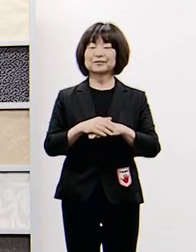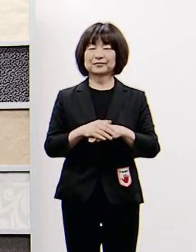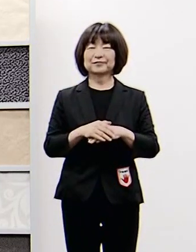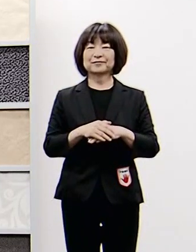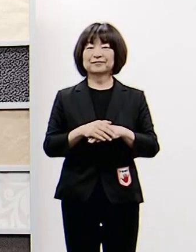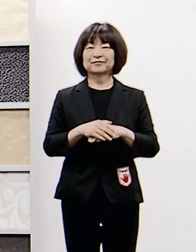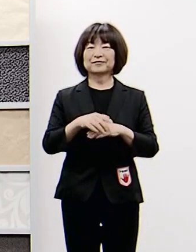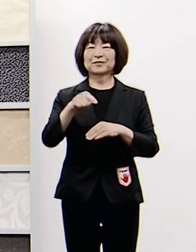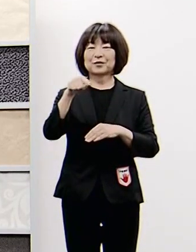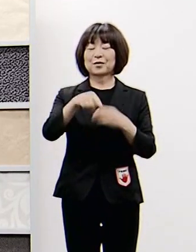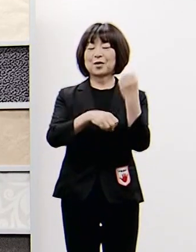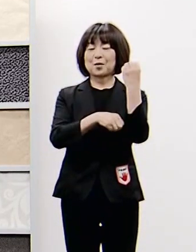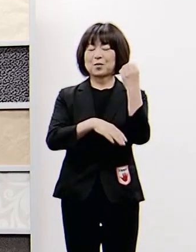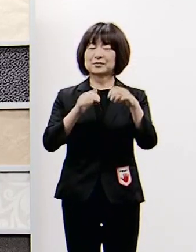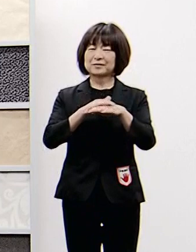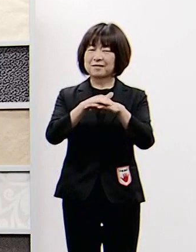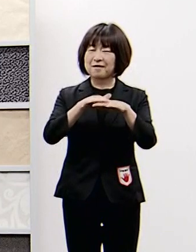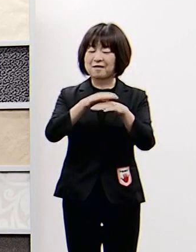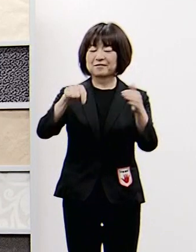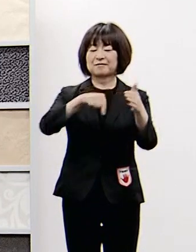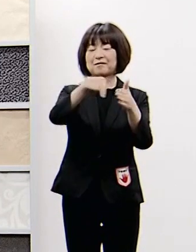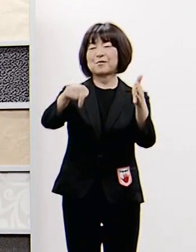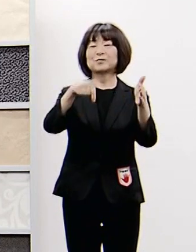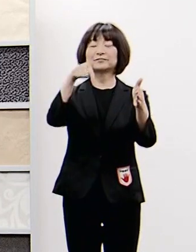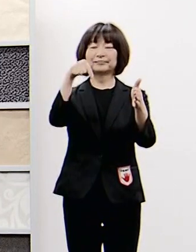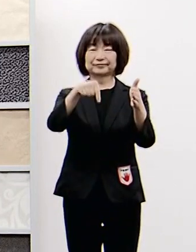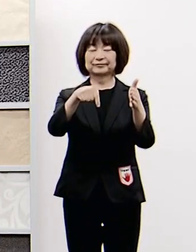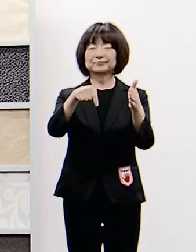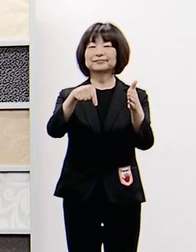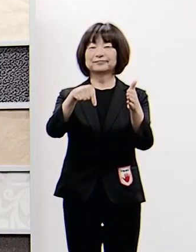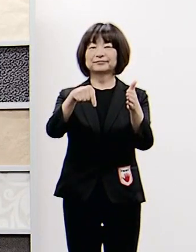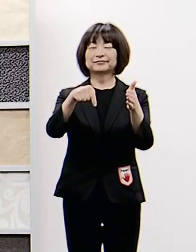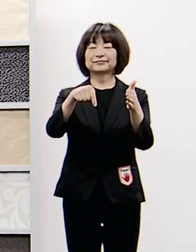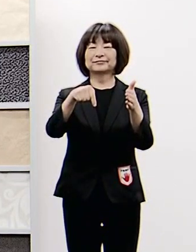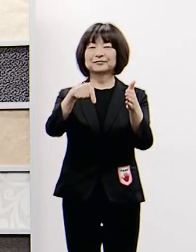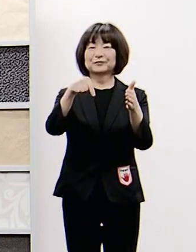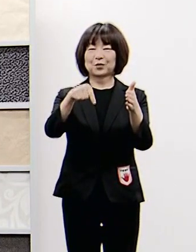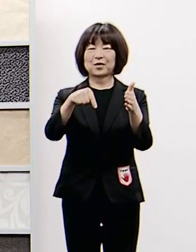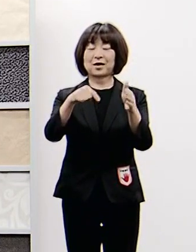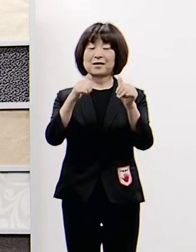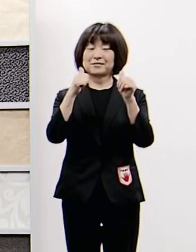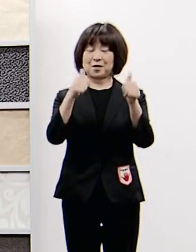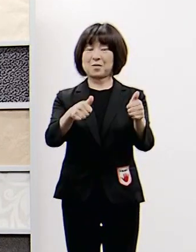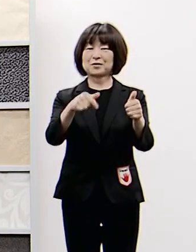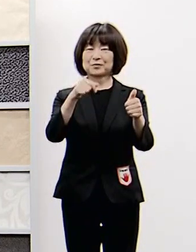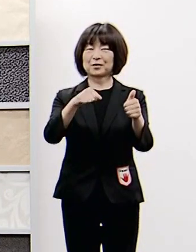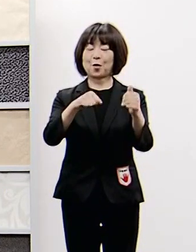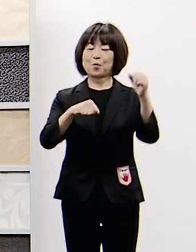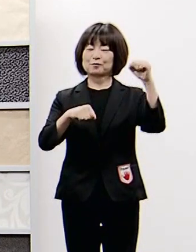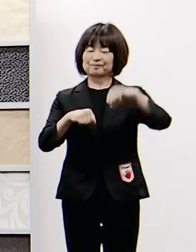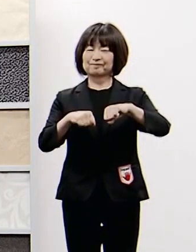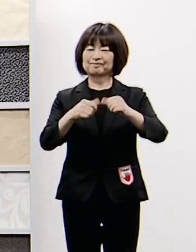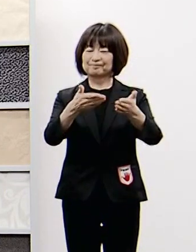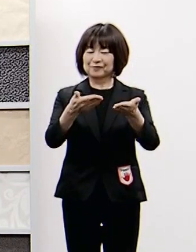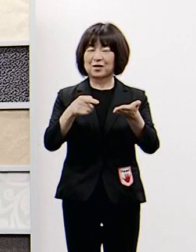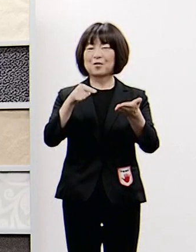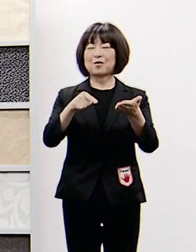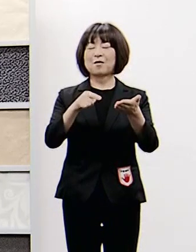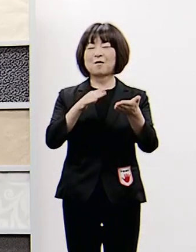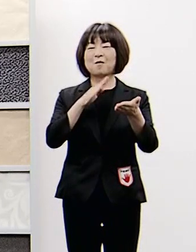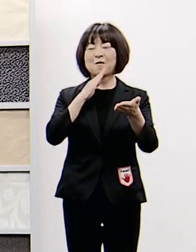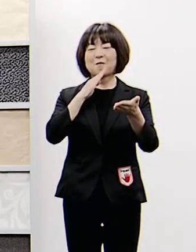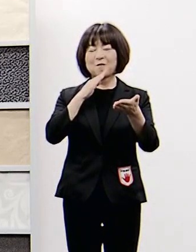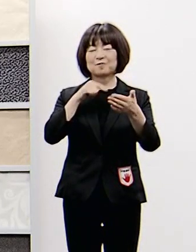の市長の根幹部分でありましてそこがですね裁判所に認められたとこれ大変大きな意義があろうかと思います